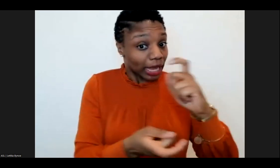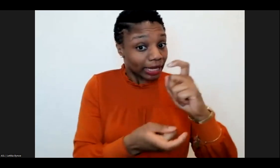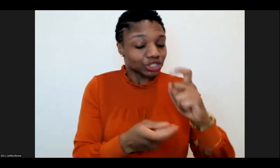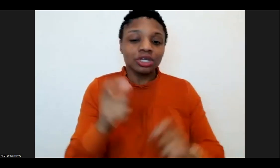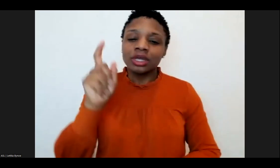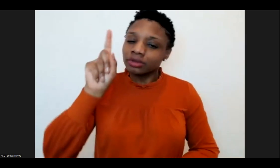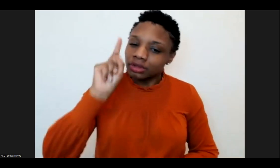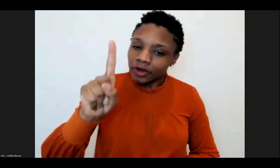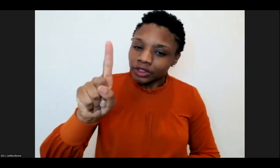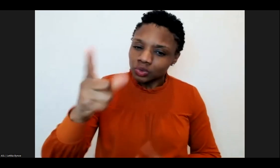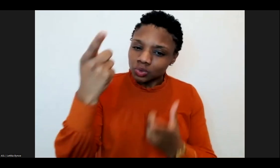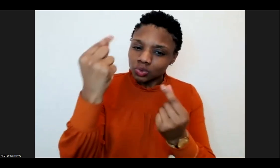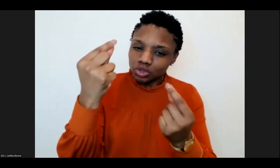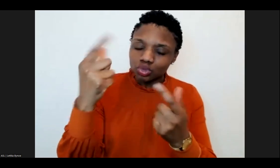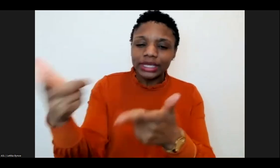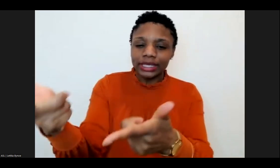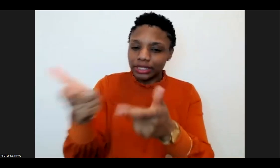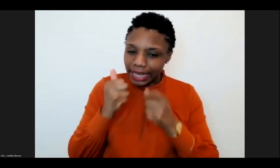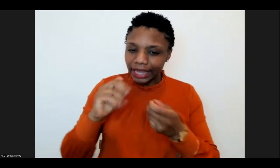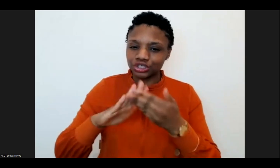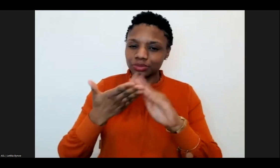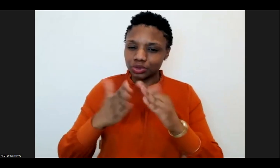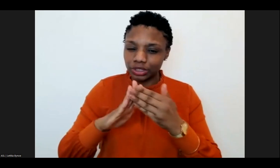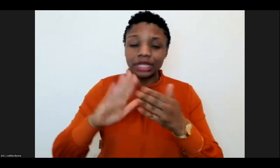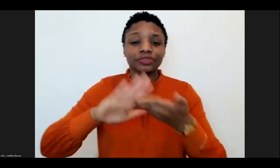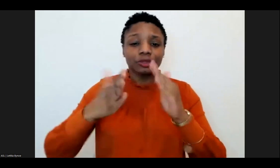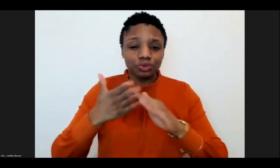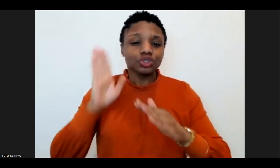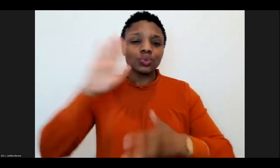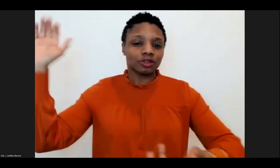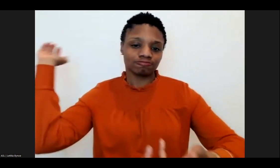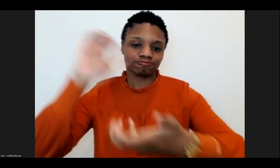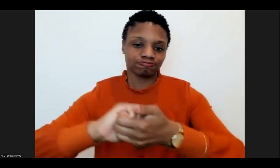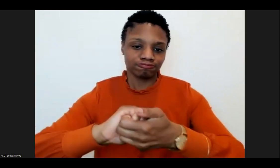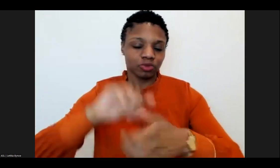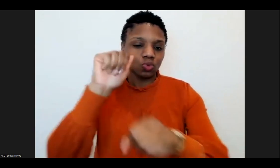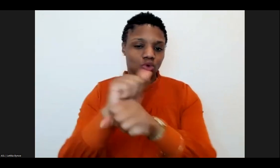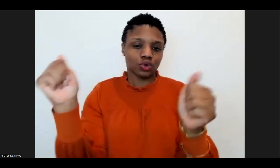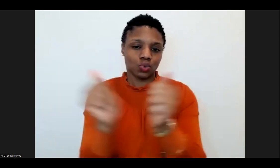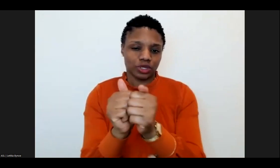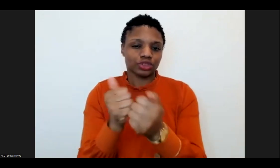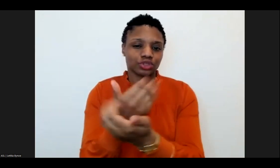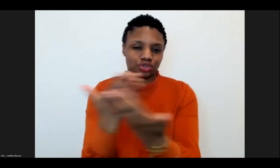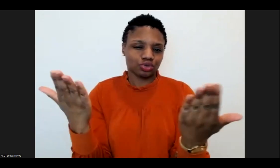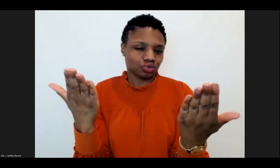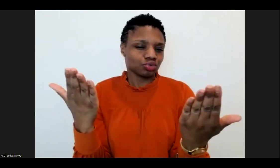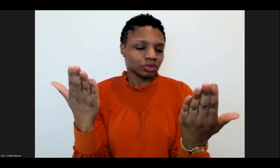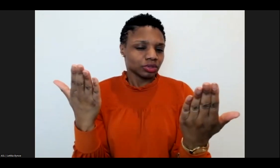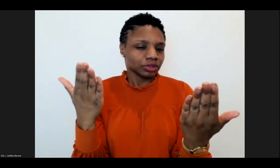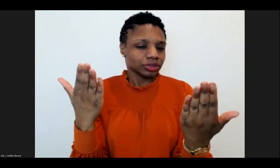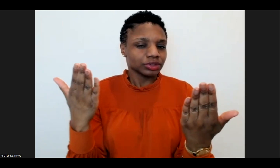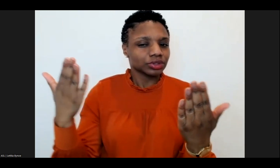rápido así que para eso usted tiene que interactuar con la comunidad desde el inicio